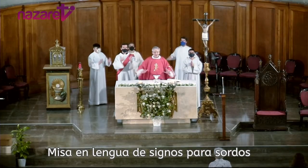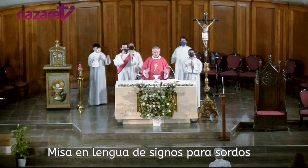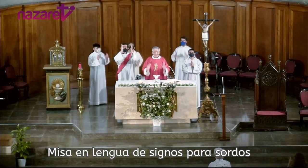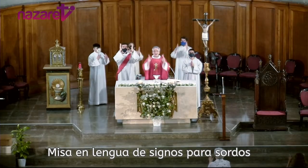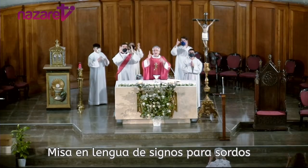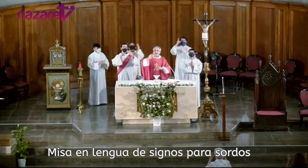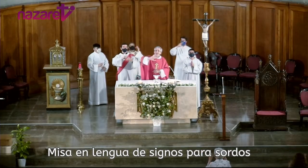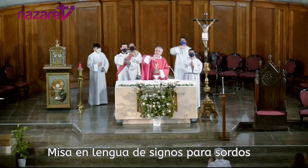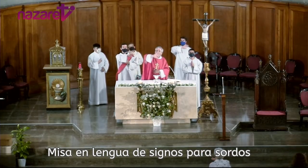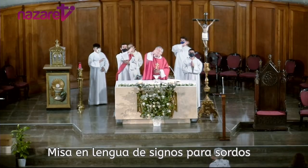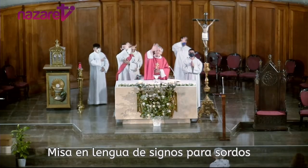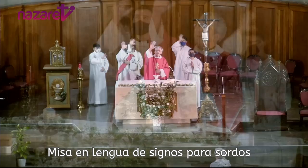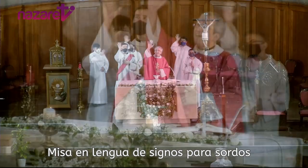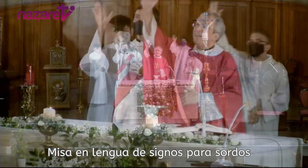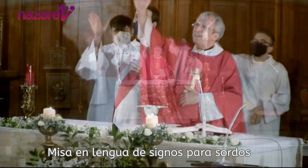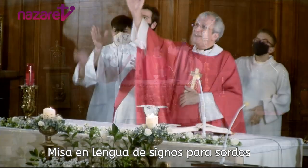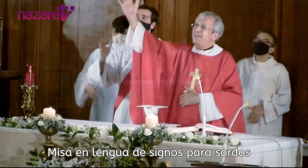hosanna en el